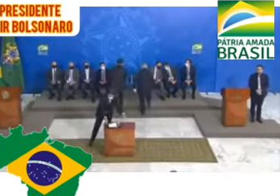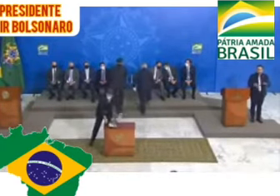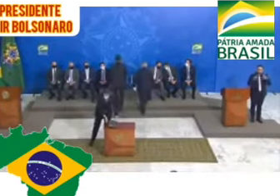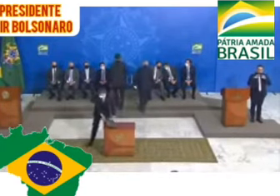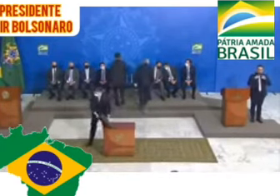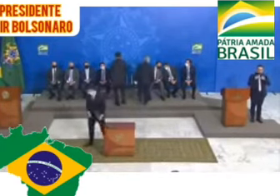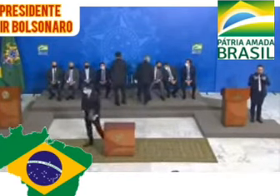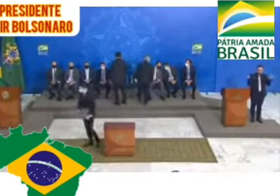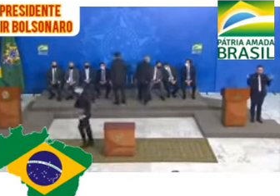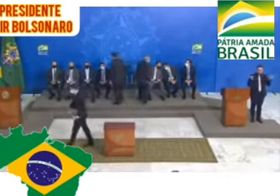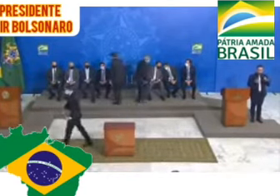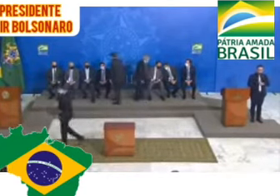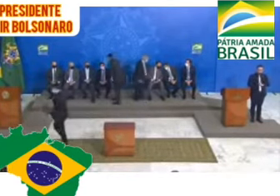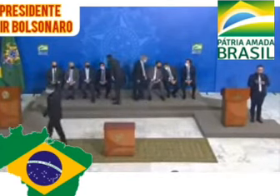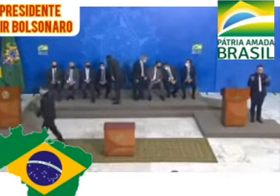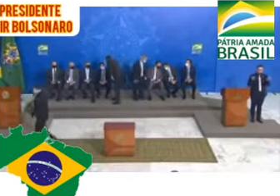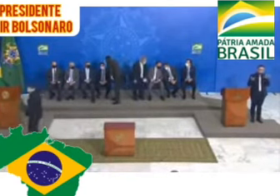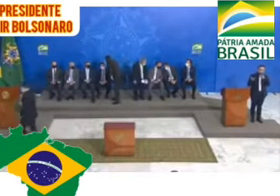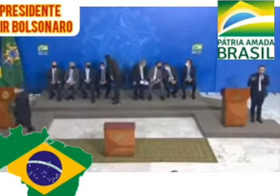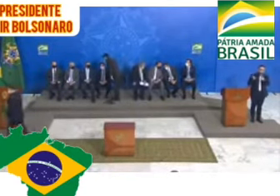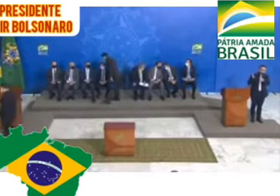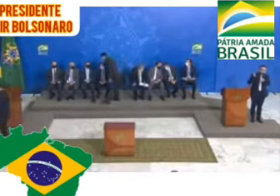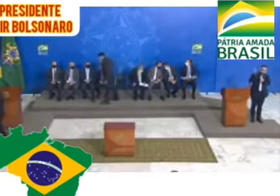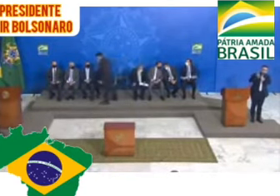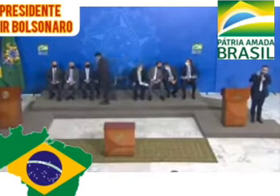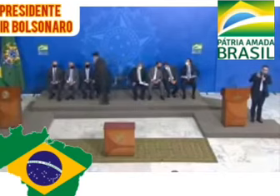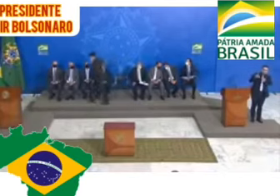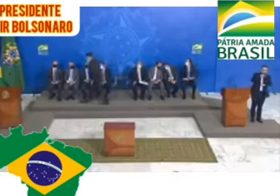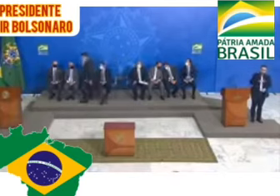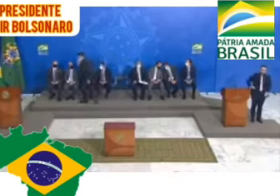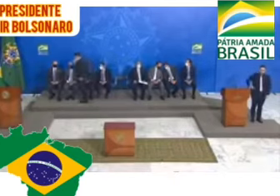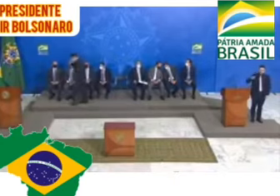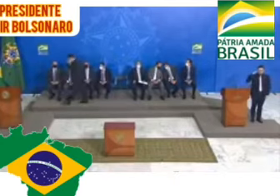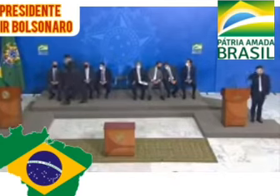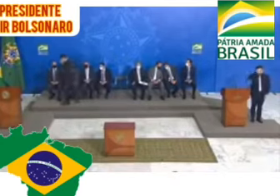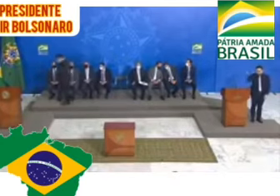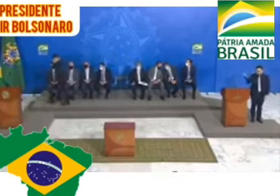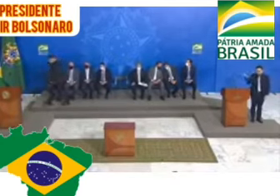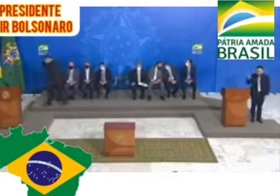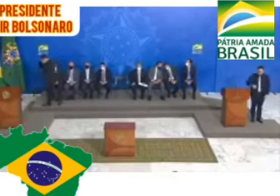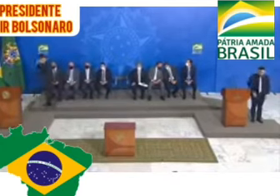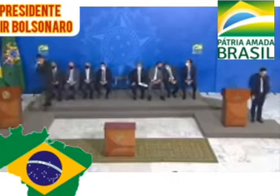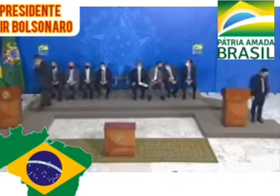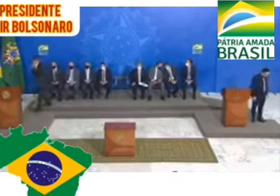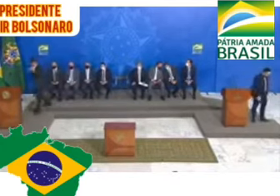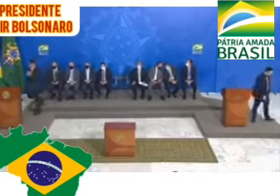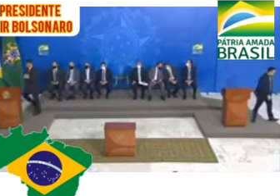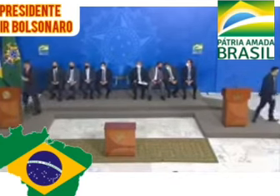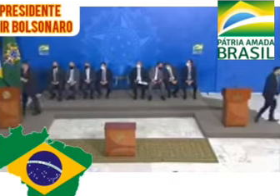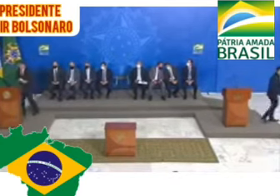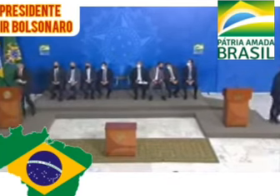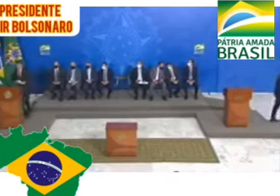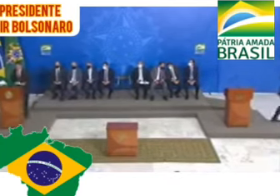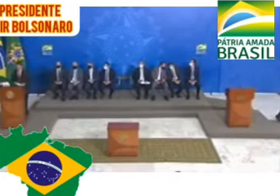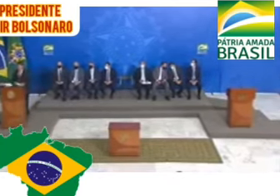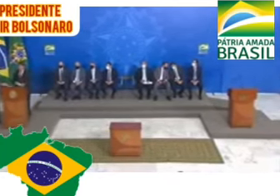Senhoras e senhores, com a palavra o presidente da República, Jair Bolsonaro.